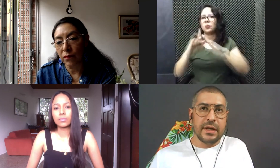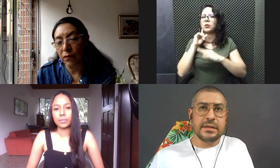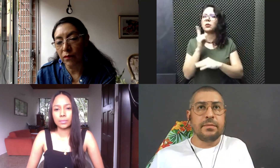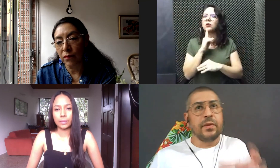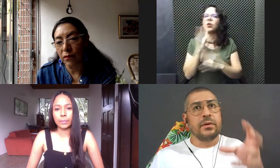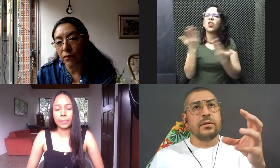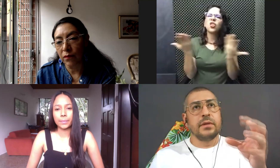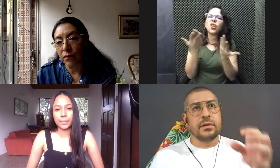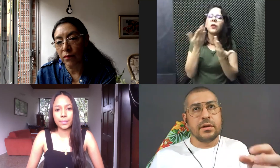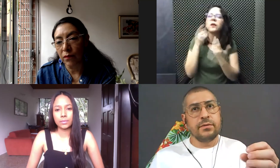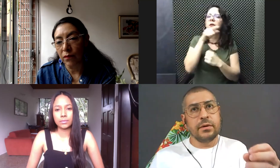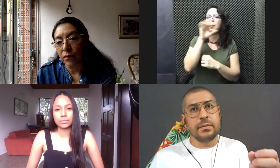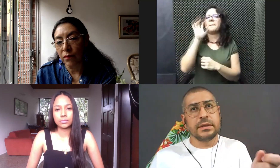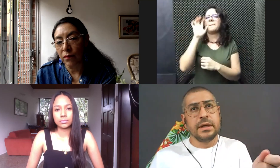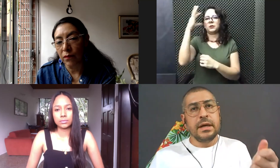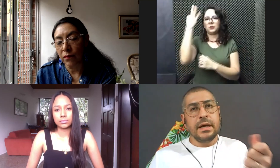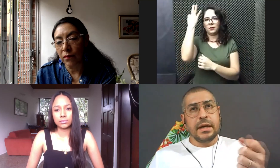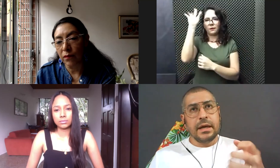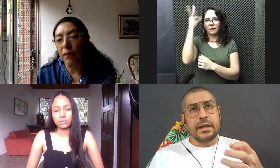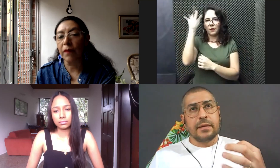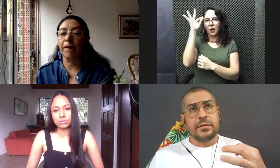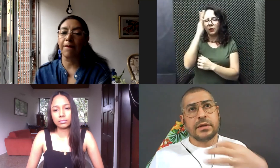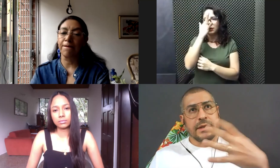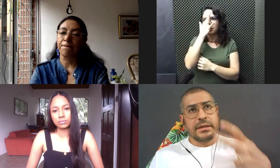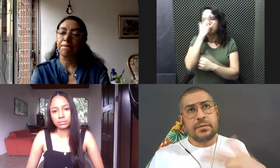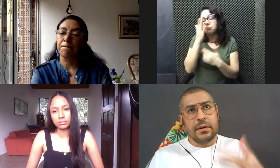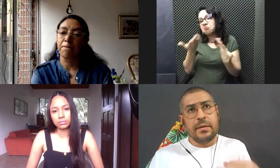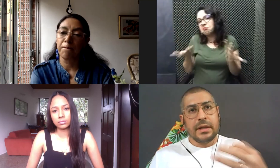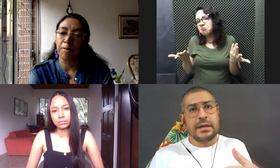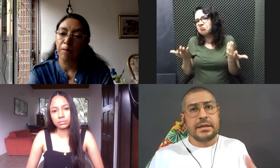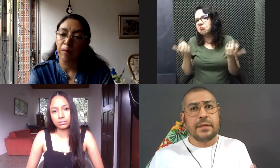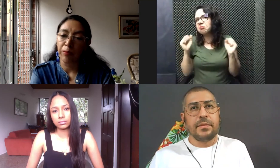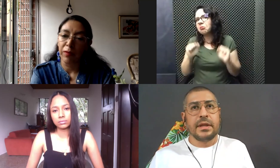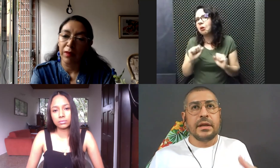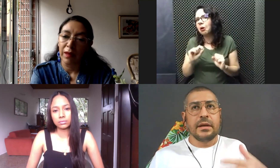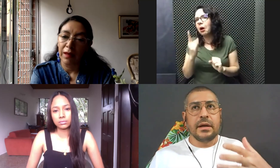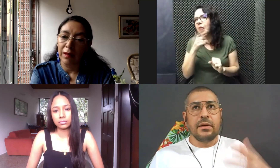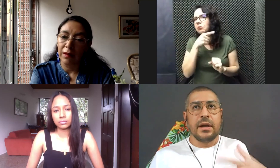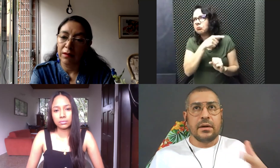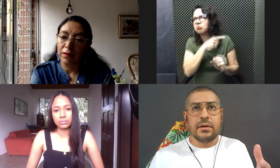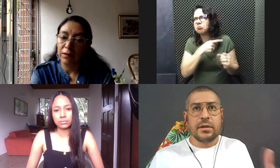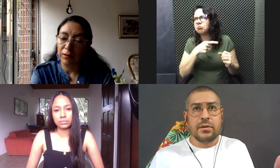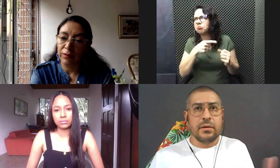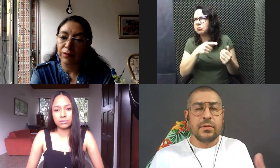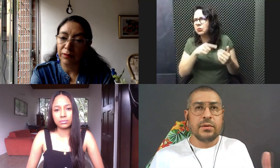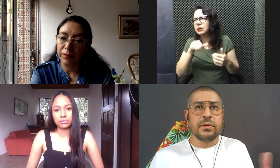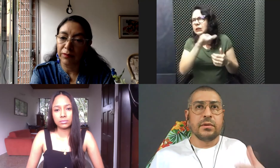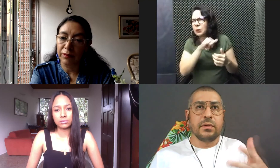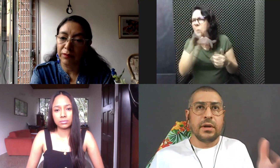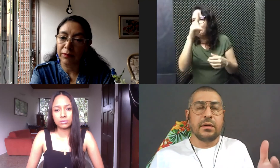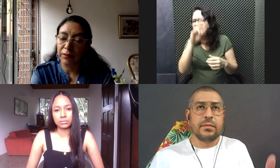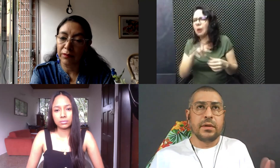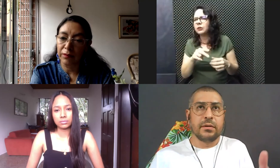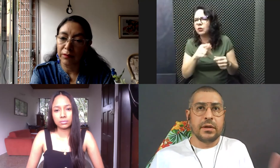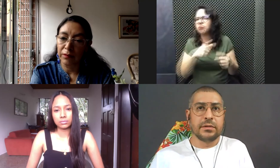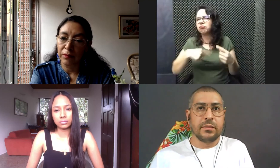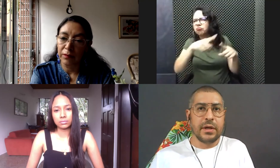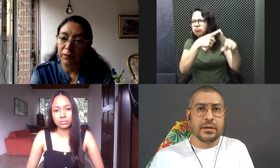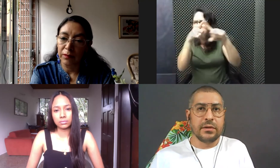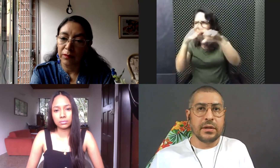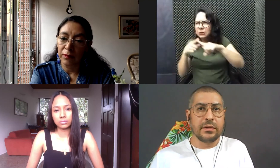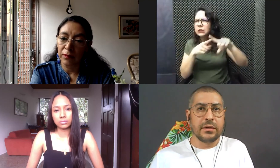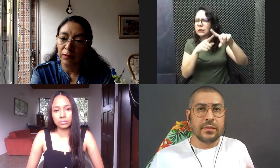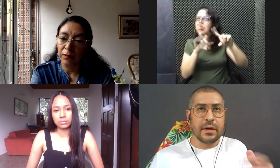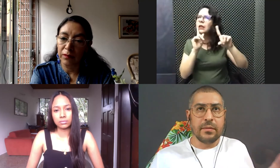en Francia, pero de todas formas, digamos que estas problemáticas se repiten a lo largo de todo el mundo con las